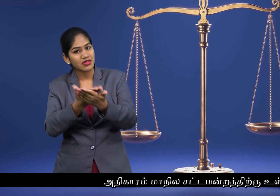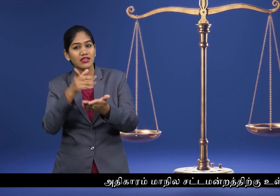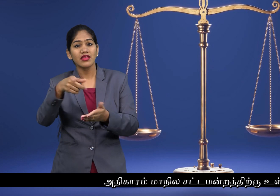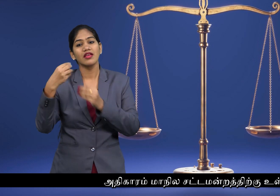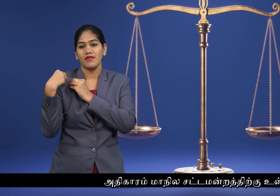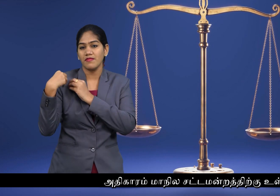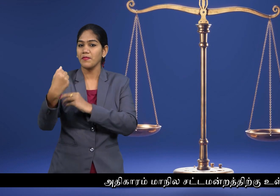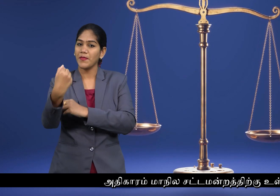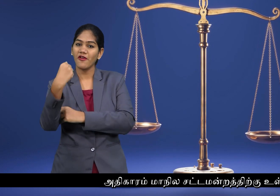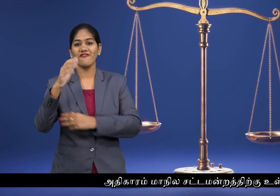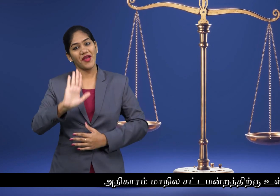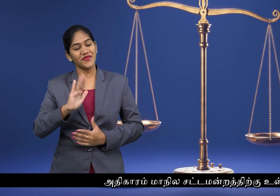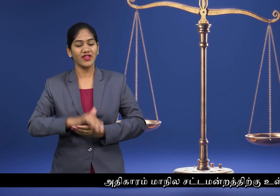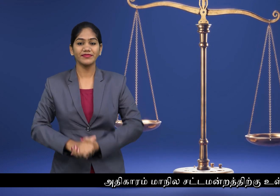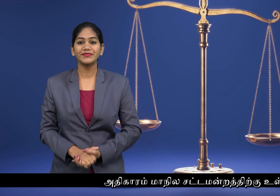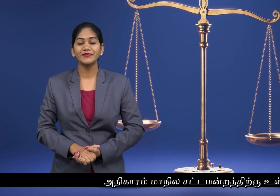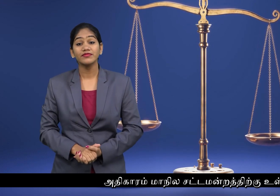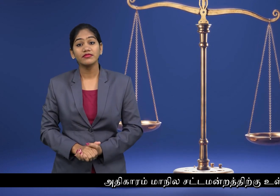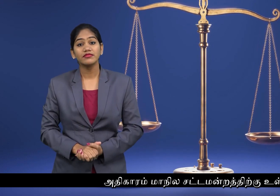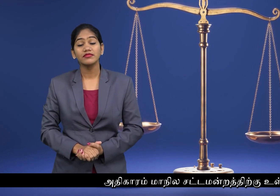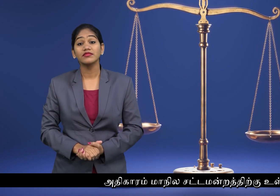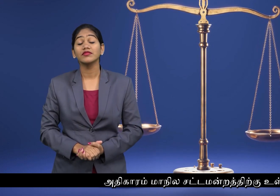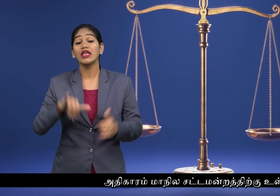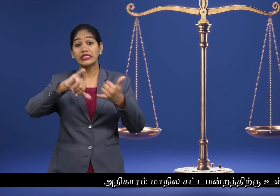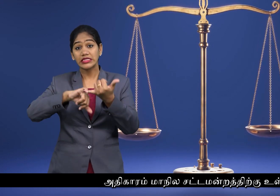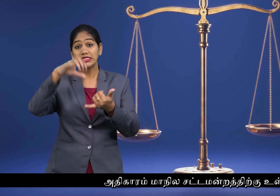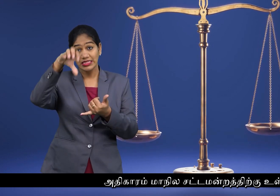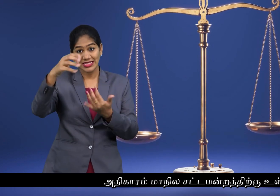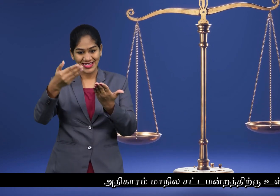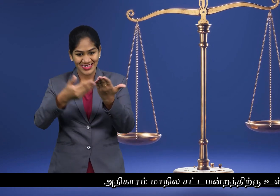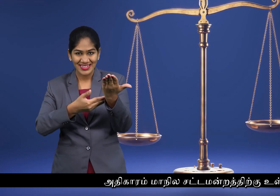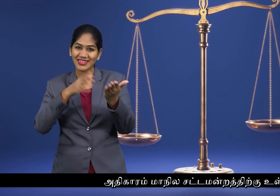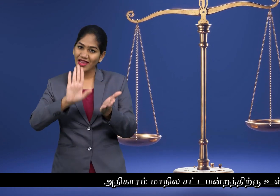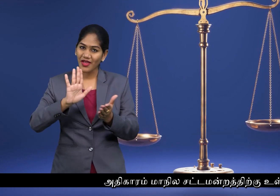இயற்றும் அதிகாரம் மாநில சட்டமன்றத்திற்கு உள்ளது.